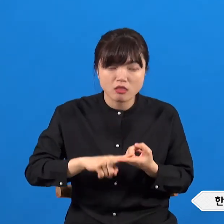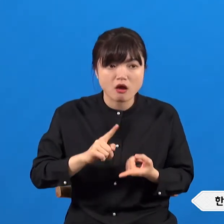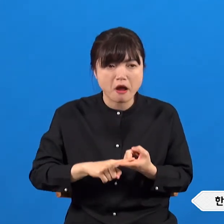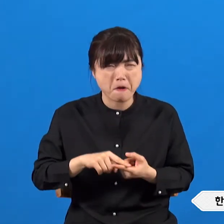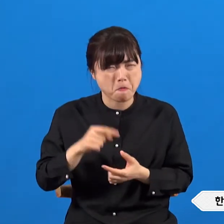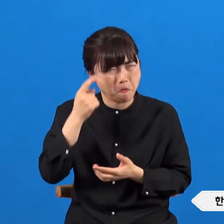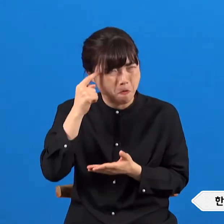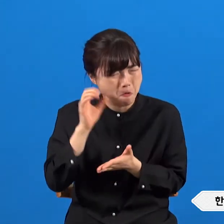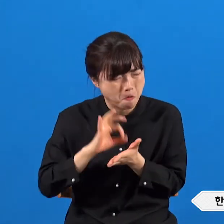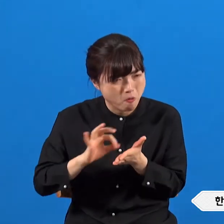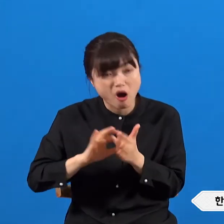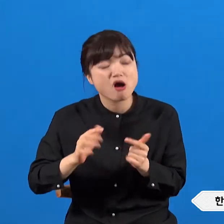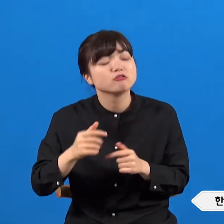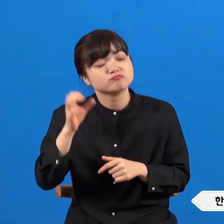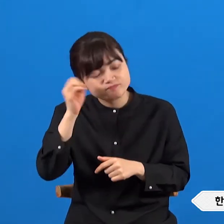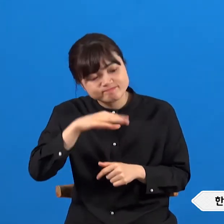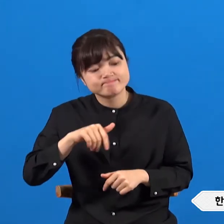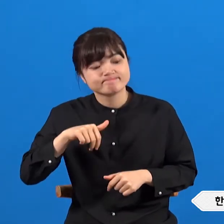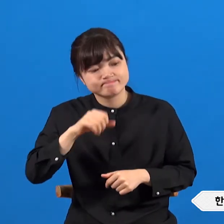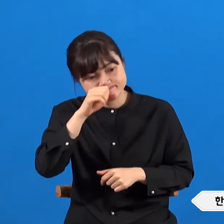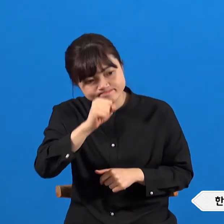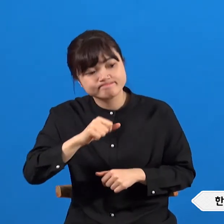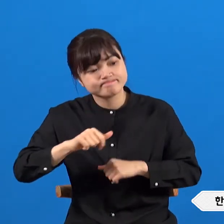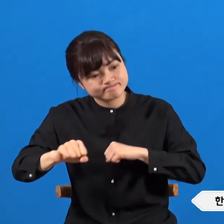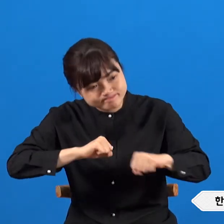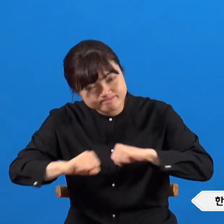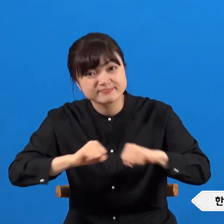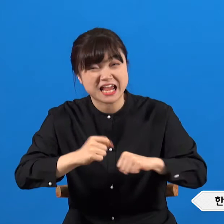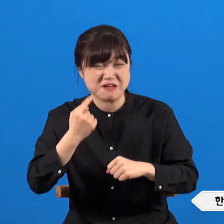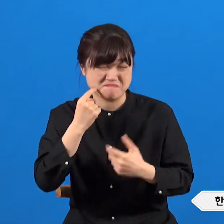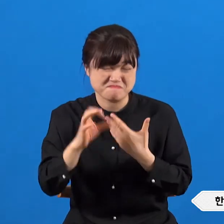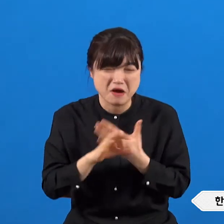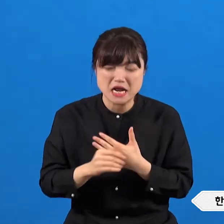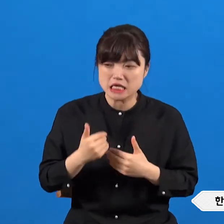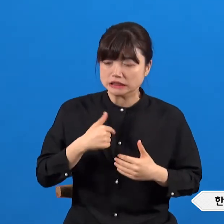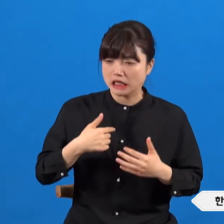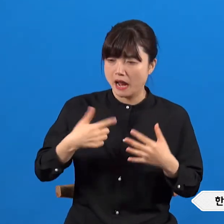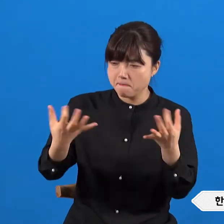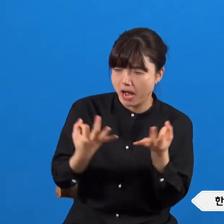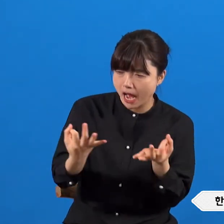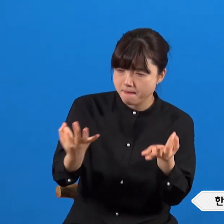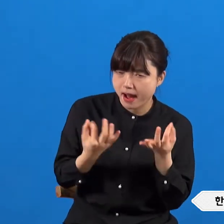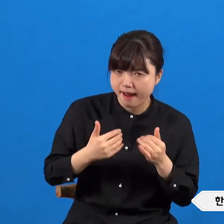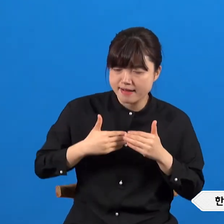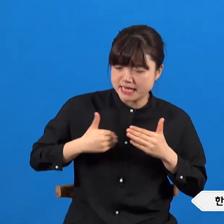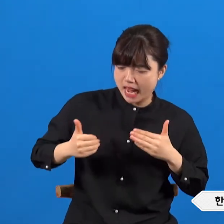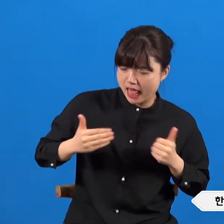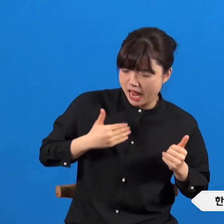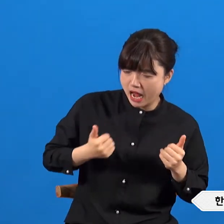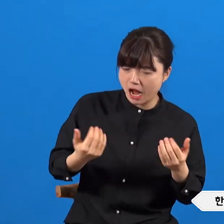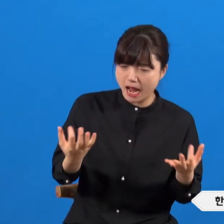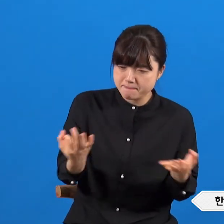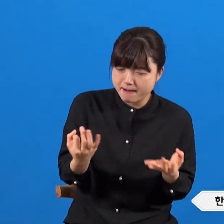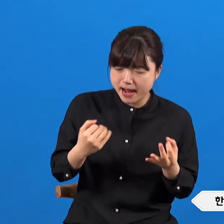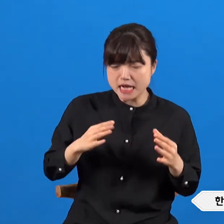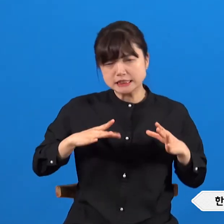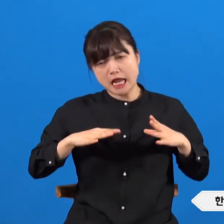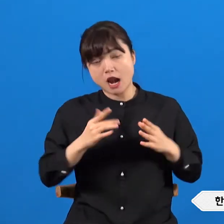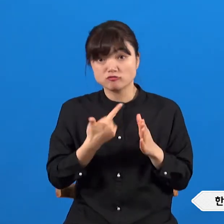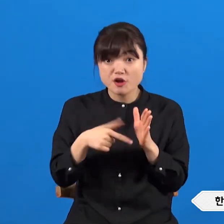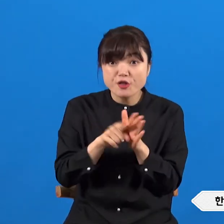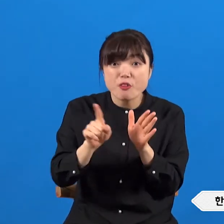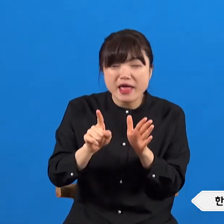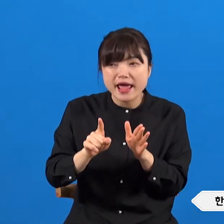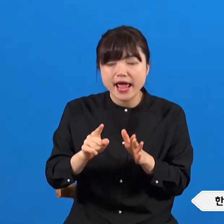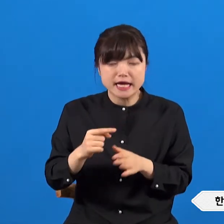전혀 의식을 하지 않고 있었습니다. 만약에 자기를 자랑하고 자기를 과시하기 위해서 그런